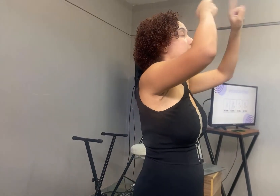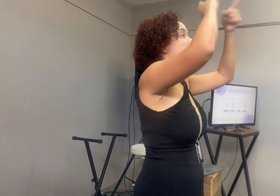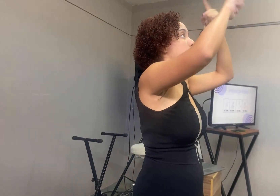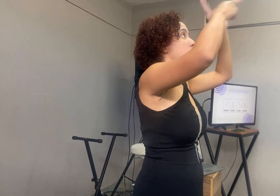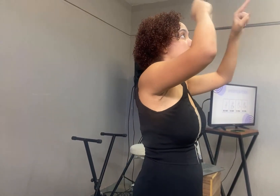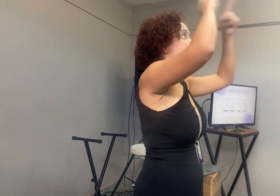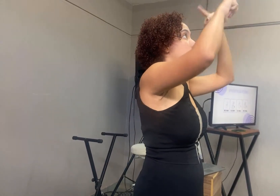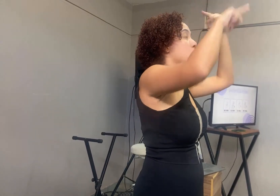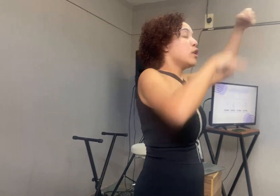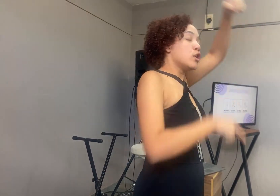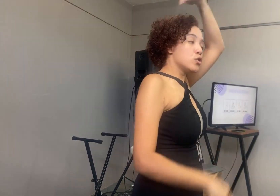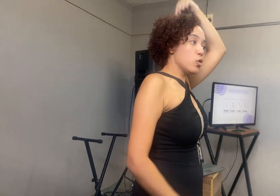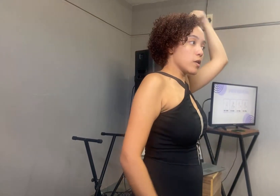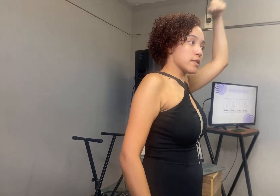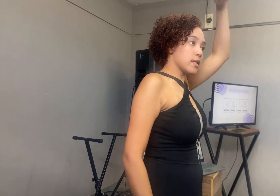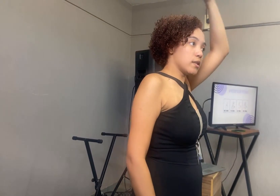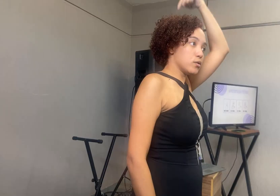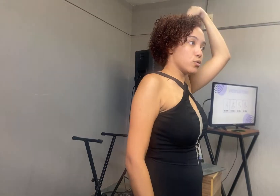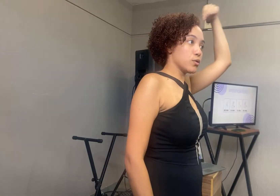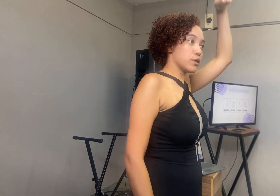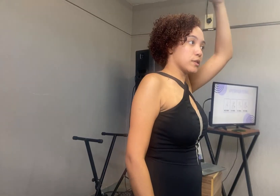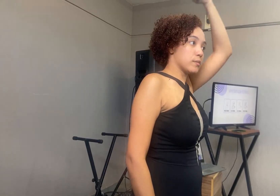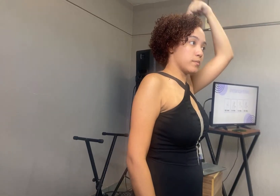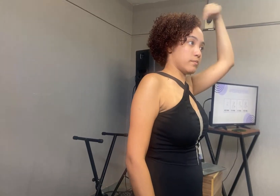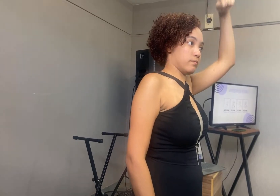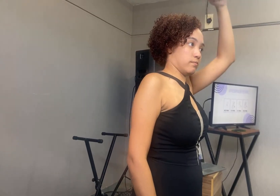Estrela dos Santos.